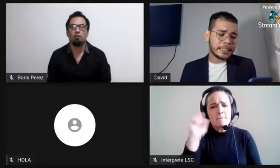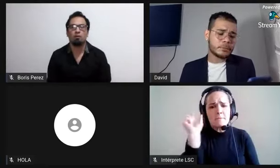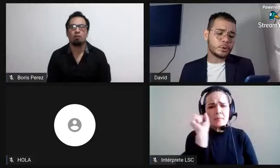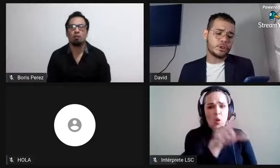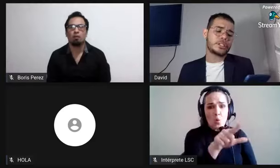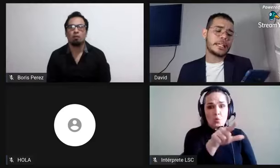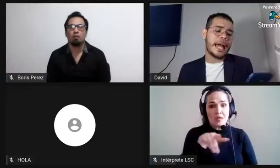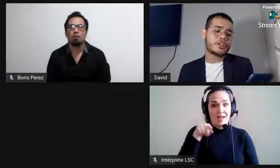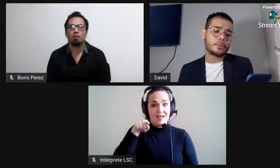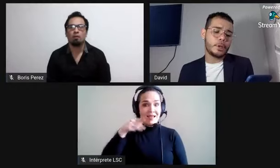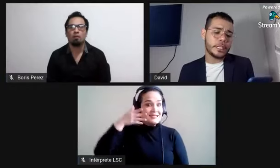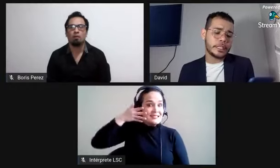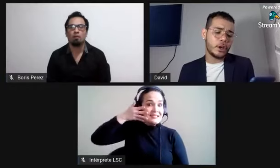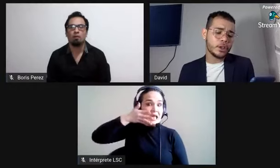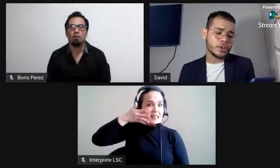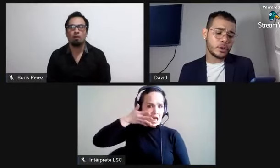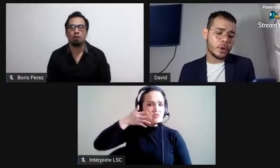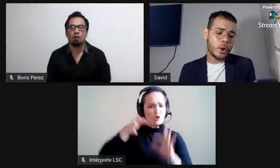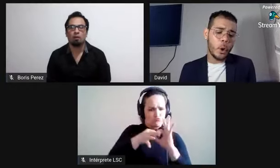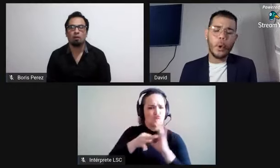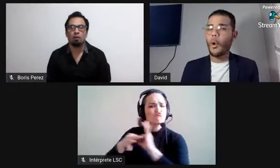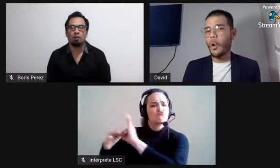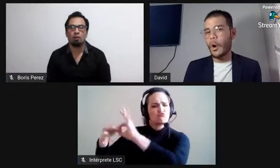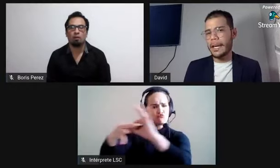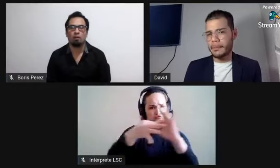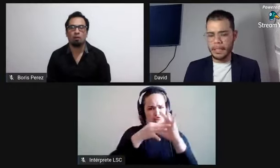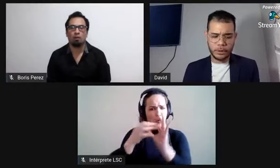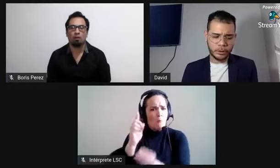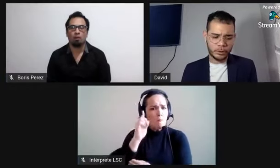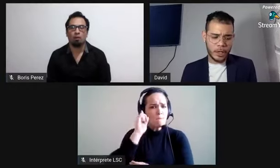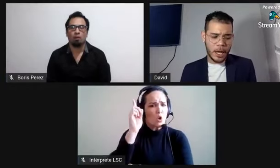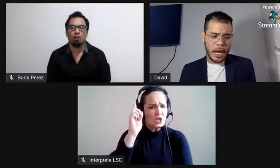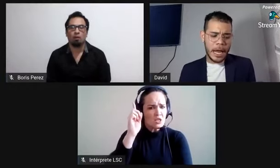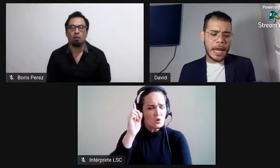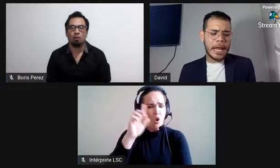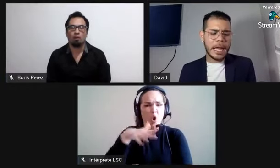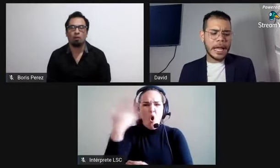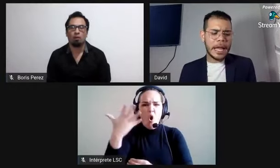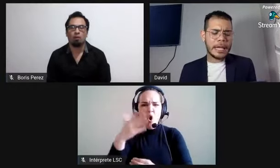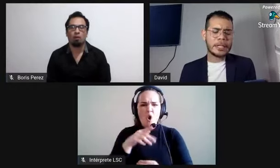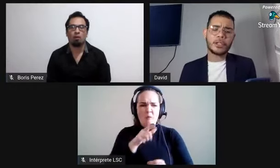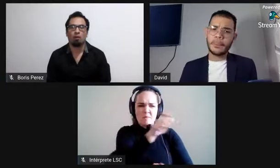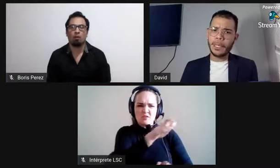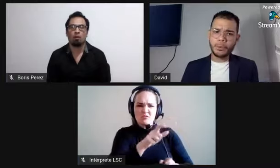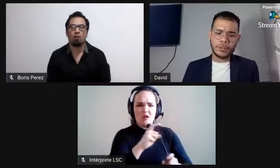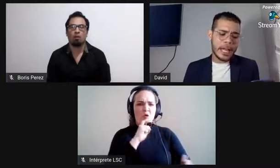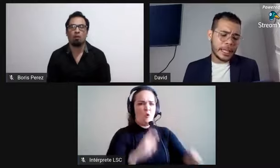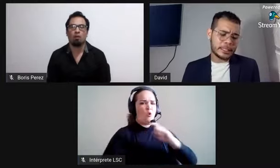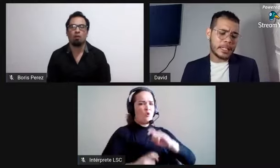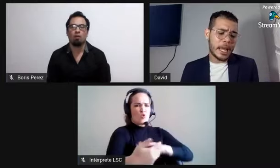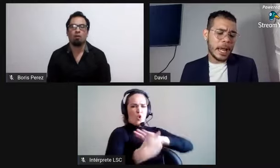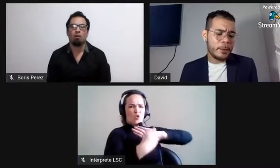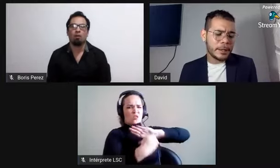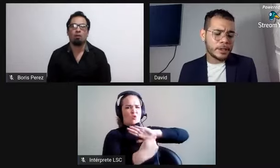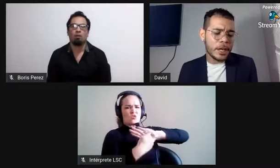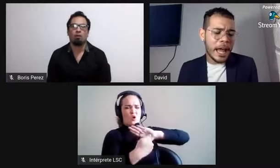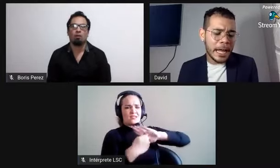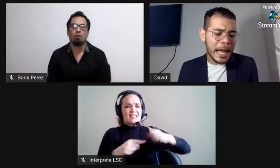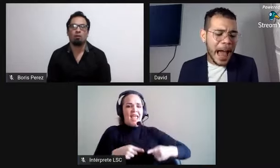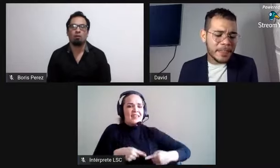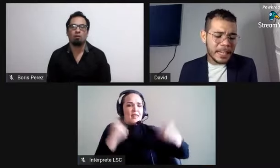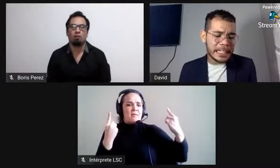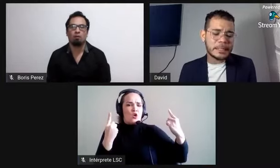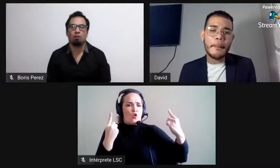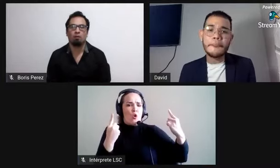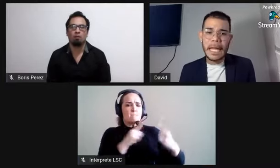Santander tenía muchos aliados políticos o enemigos? Y otra pregunta es, ¿el